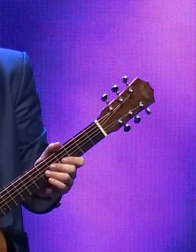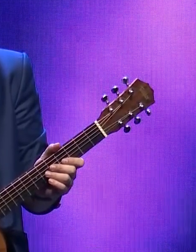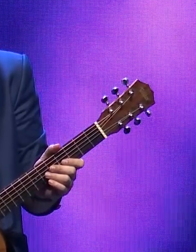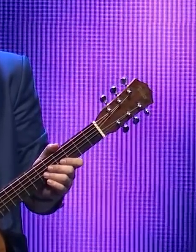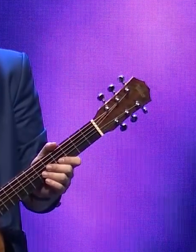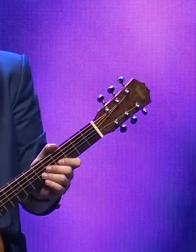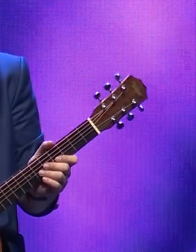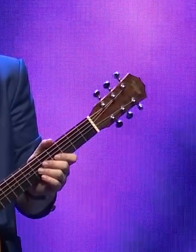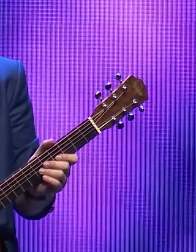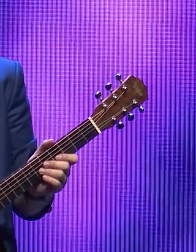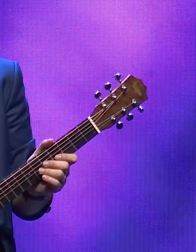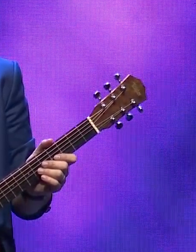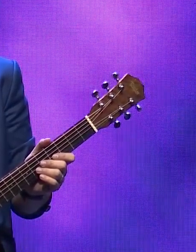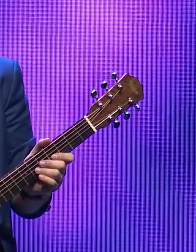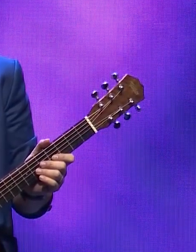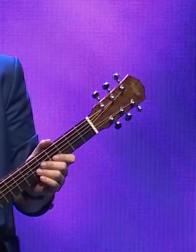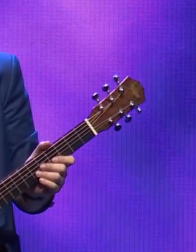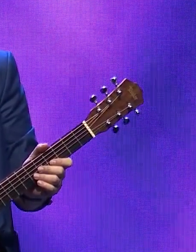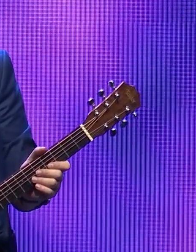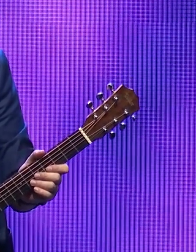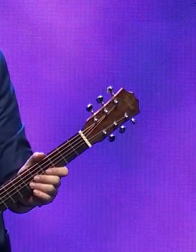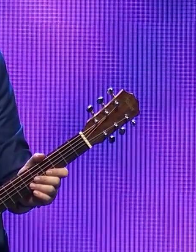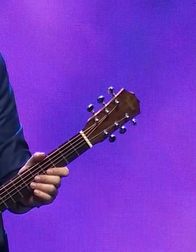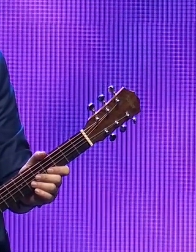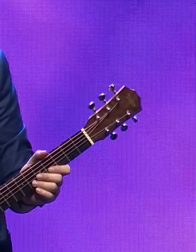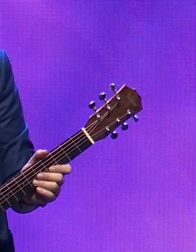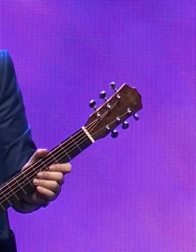bekerja selalu